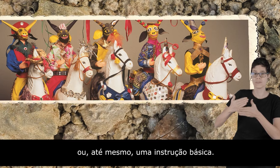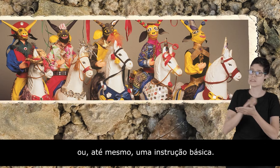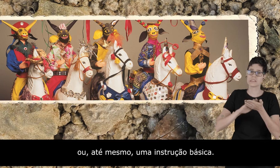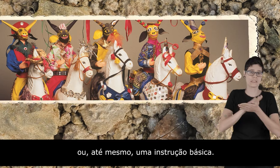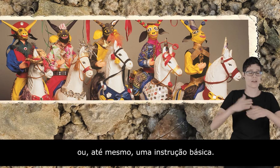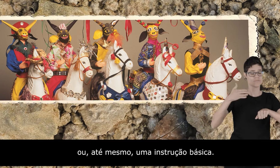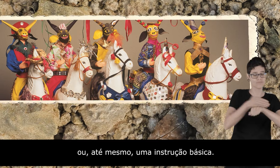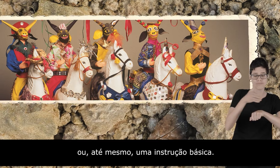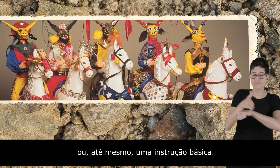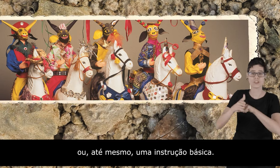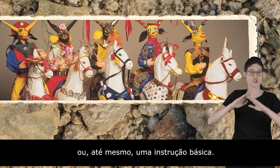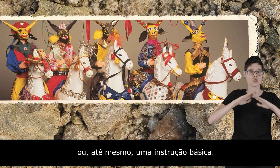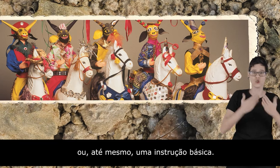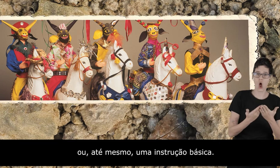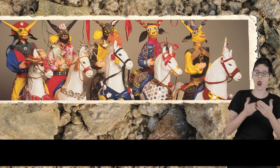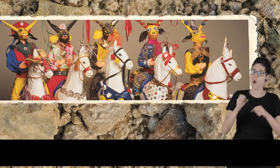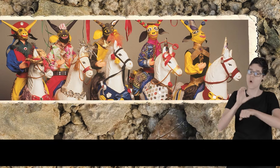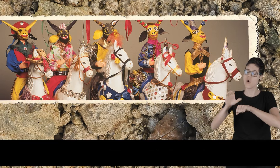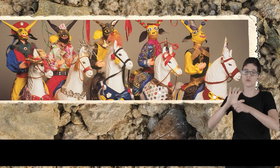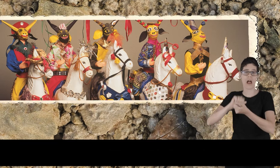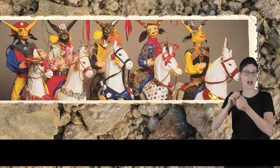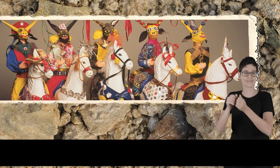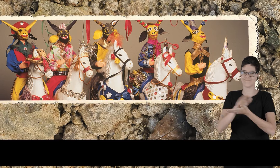ou até mesmo uma instrução básica.